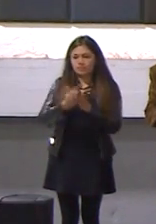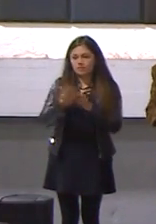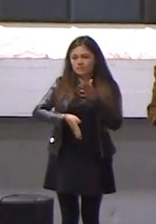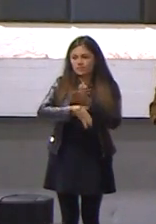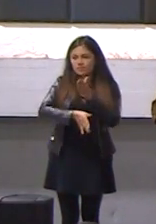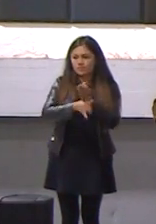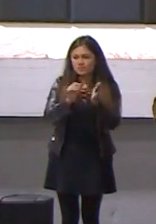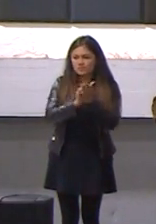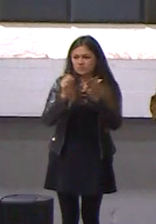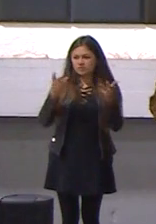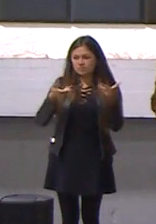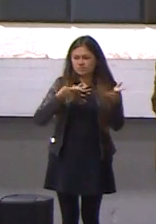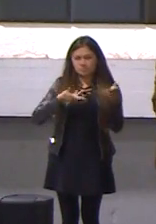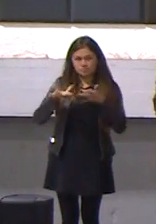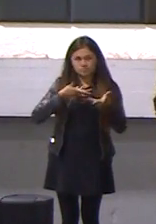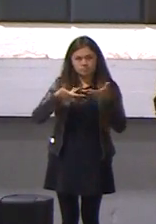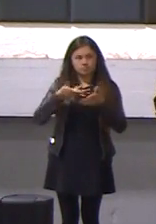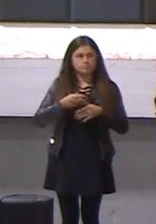conversatorio